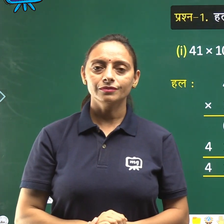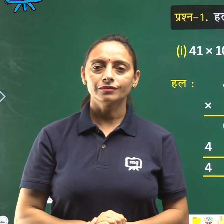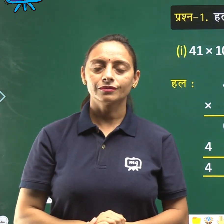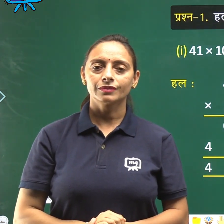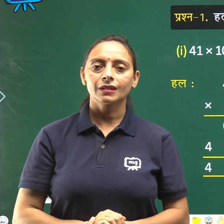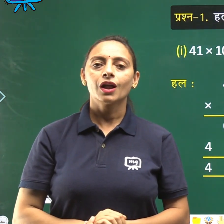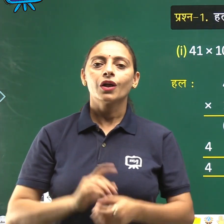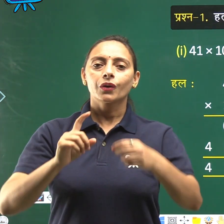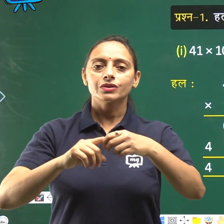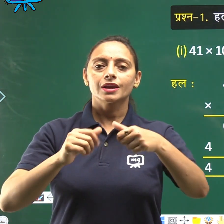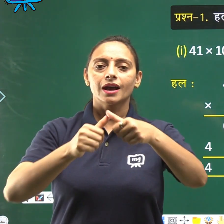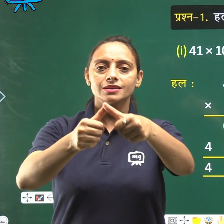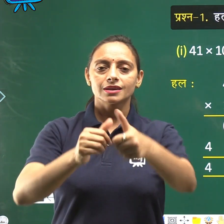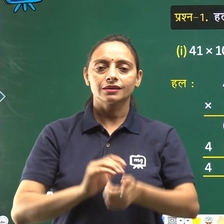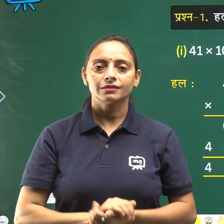प्रश्न उत्तर।